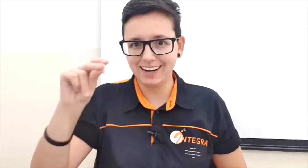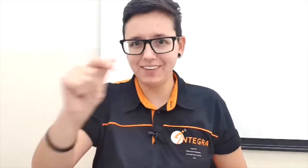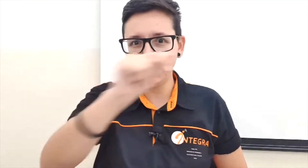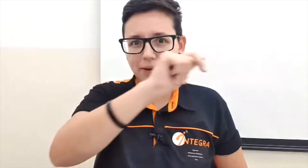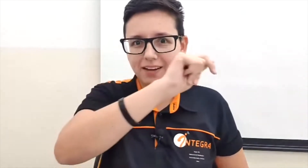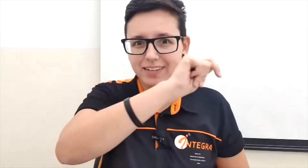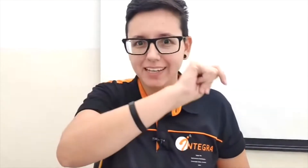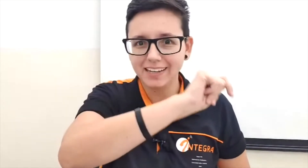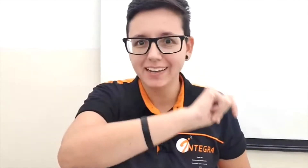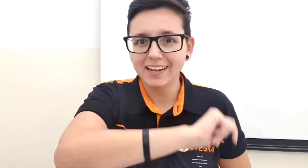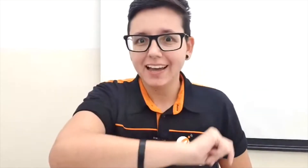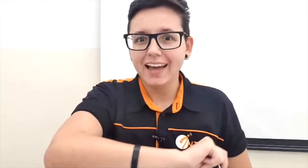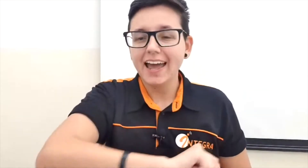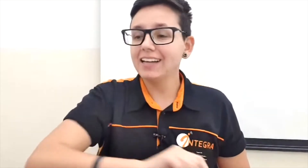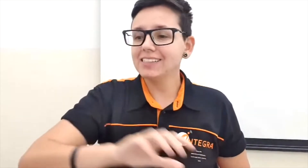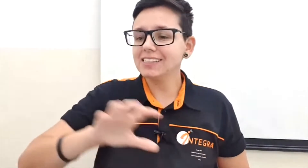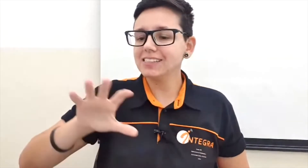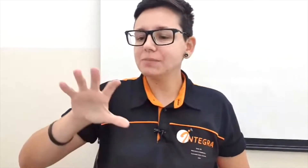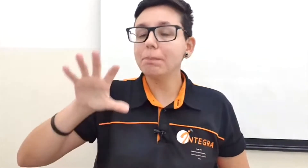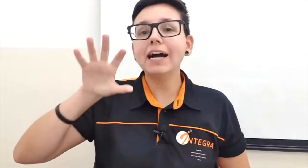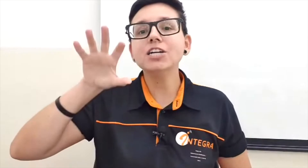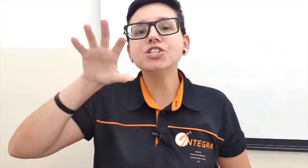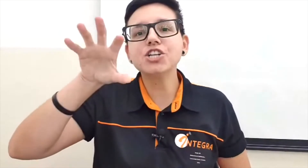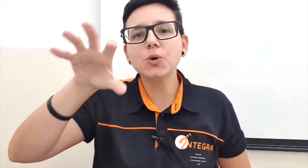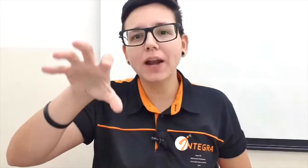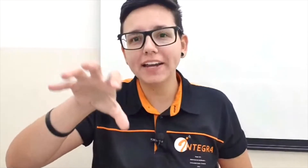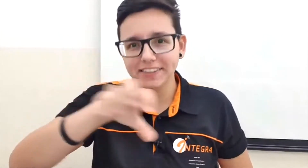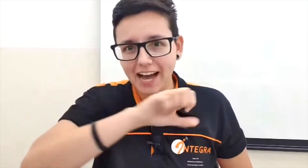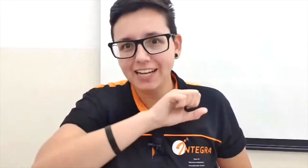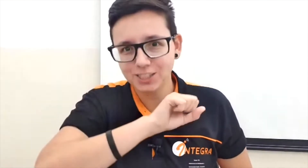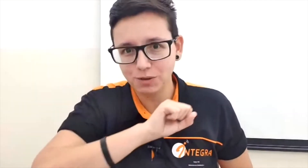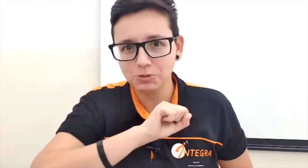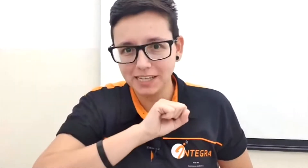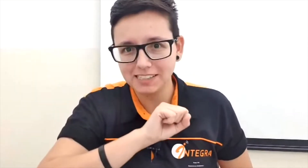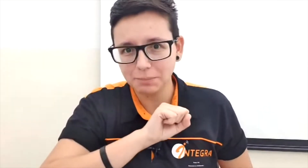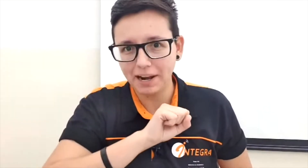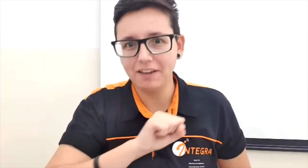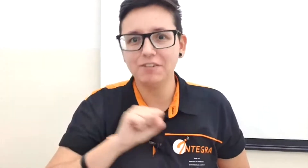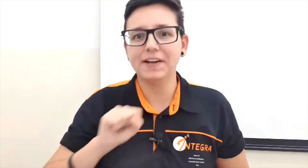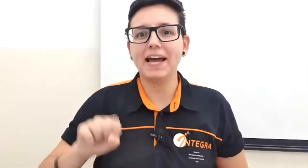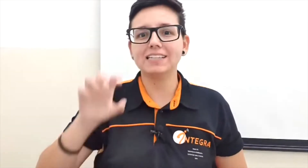travei na palavra aqui, essas particularidades, vamos usar essa palavra, essas